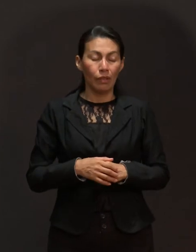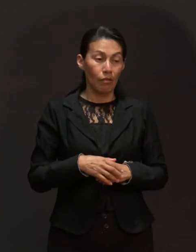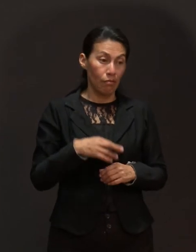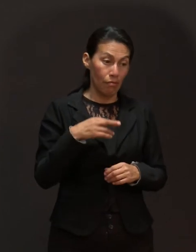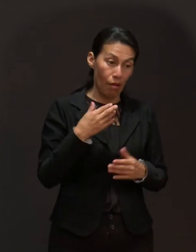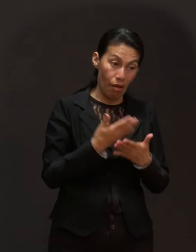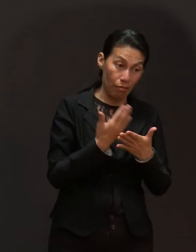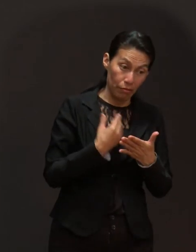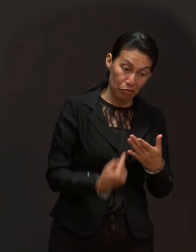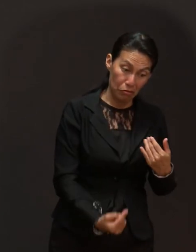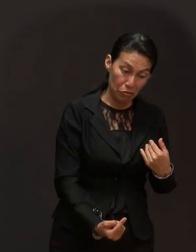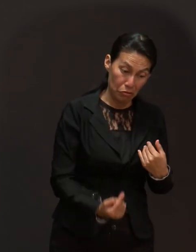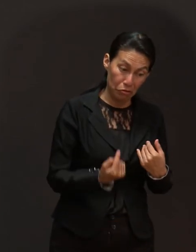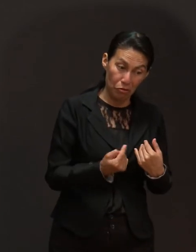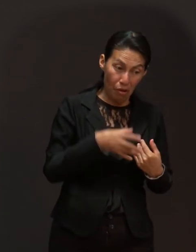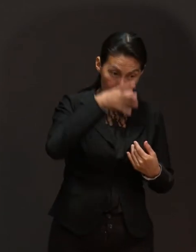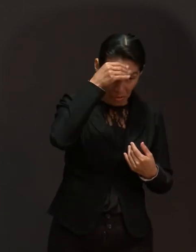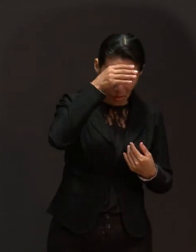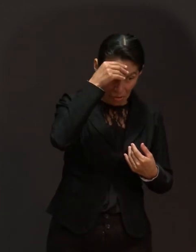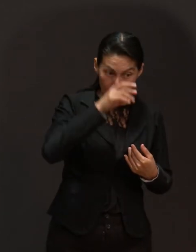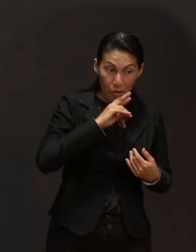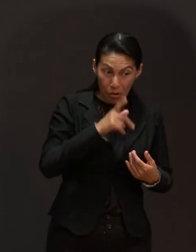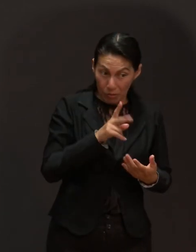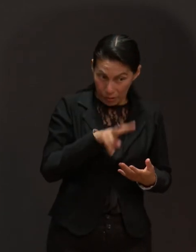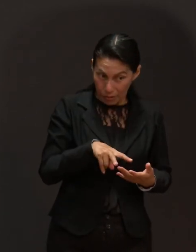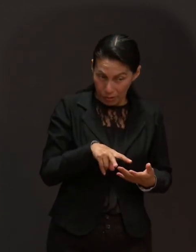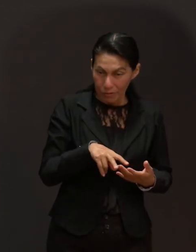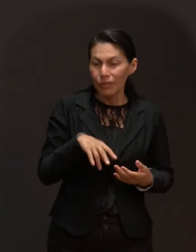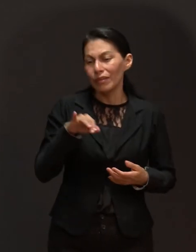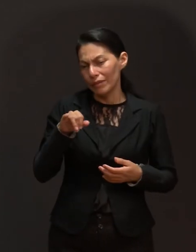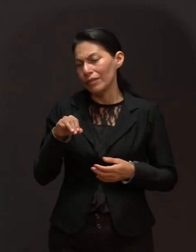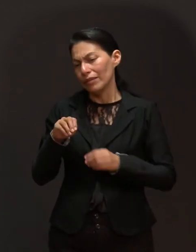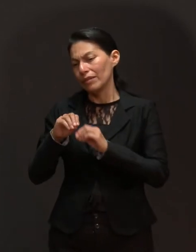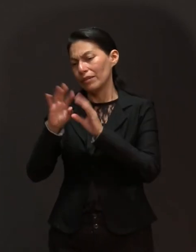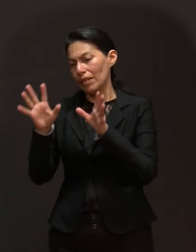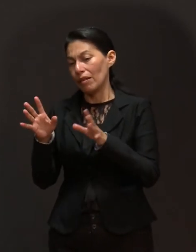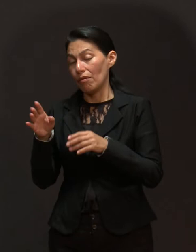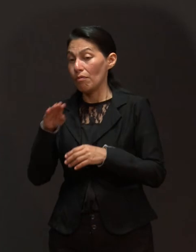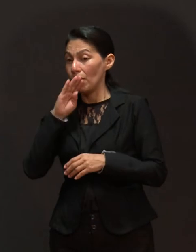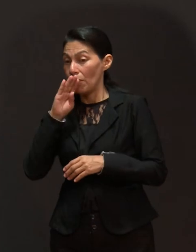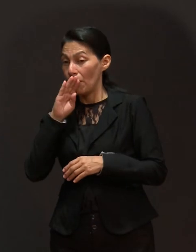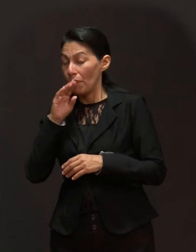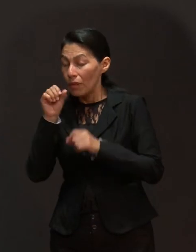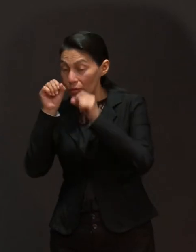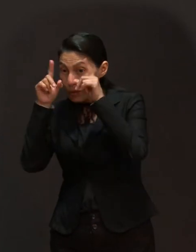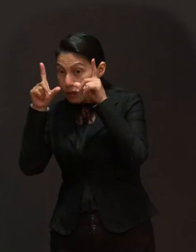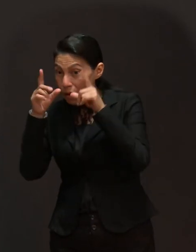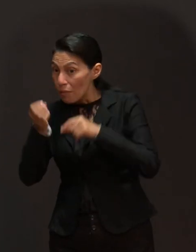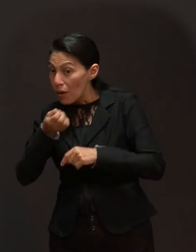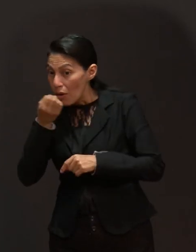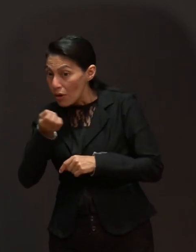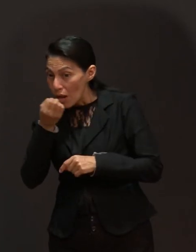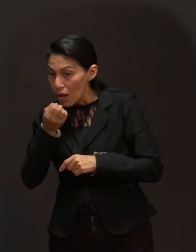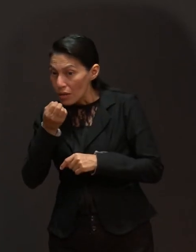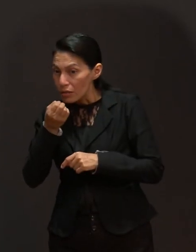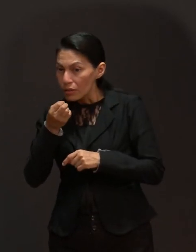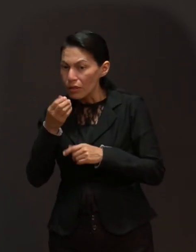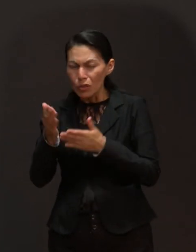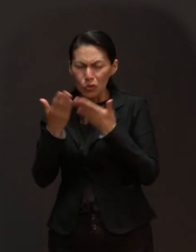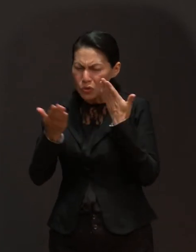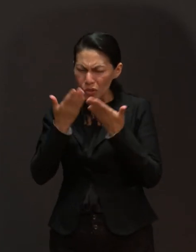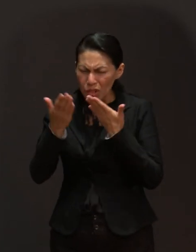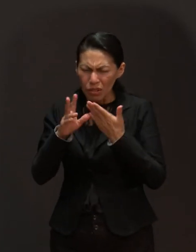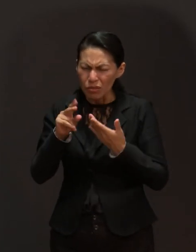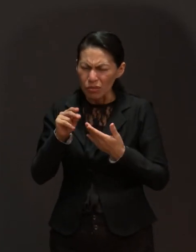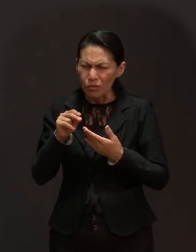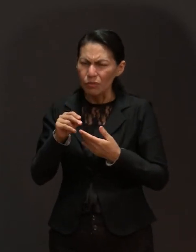más pronto empiece uno mejor, ¿verdad? Así es. Desde muy, mi mamá me despertaba para orar y no para estudiar. Me